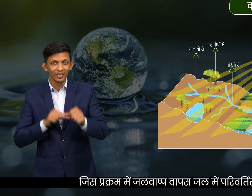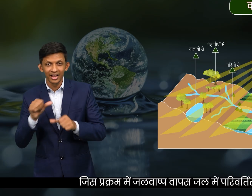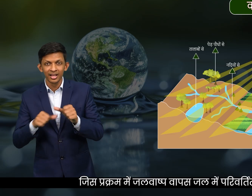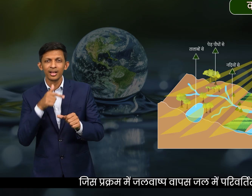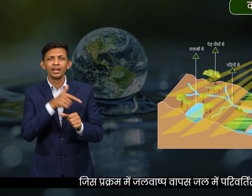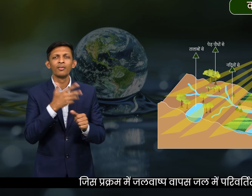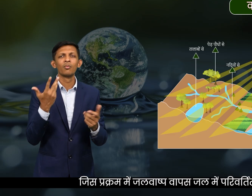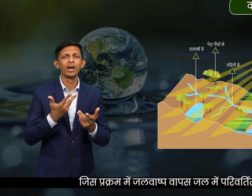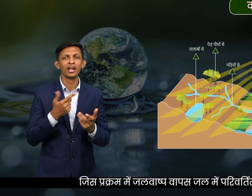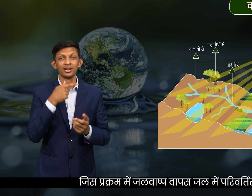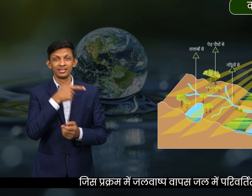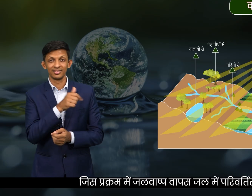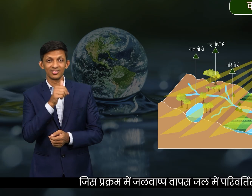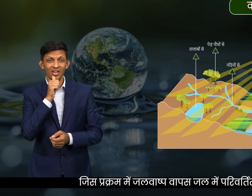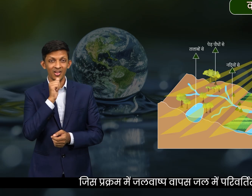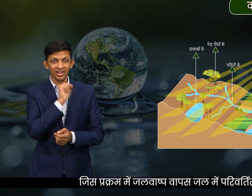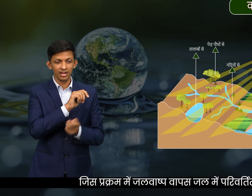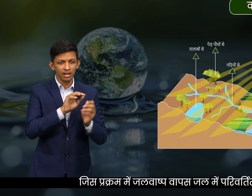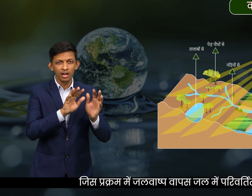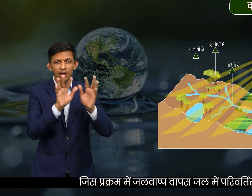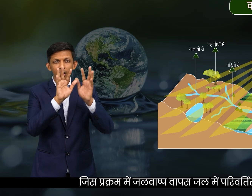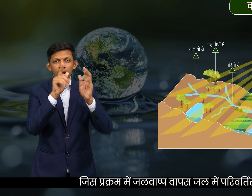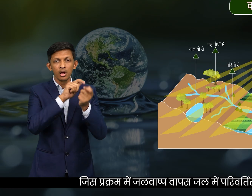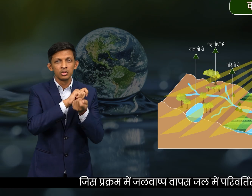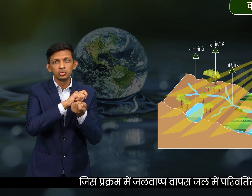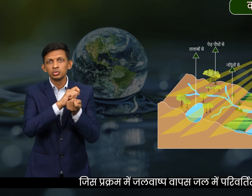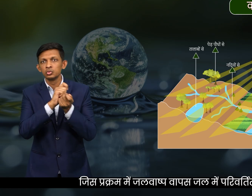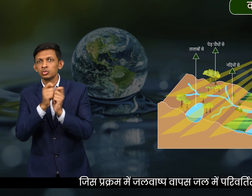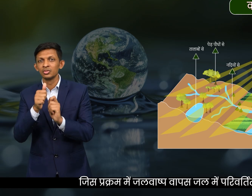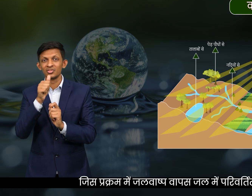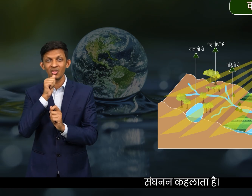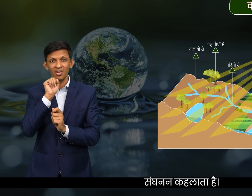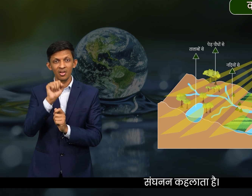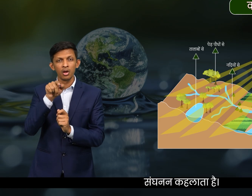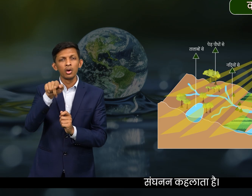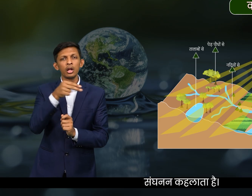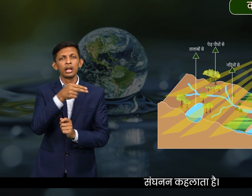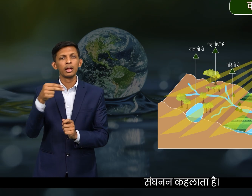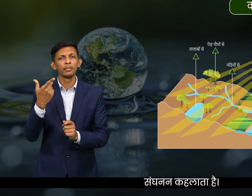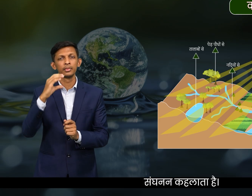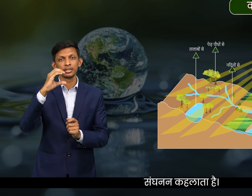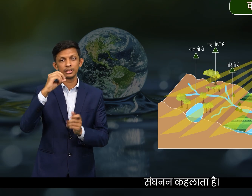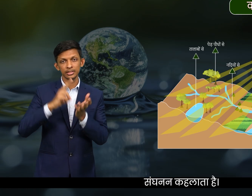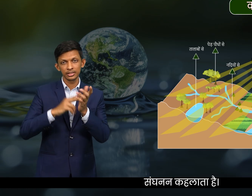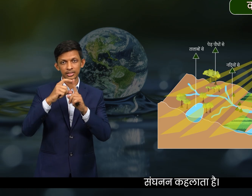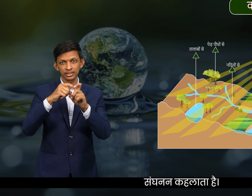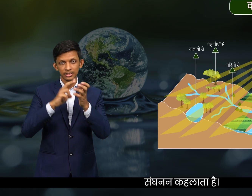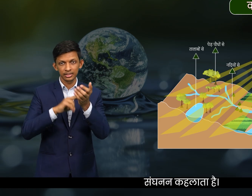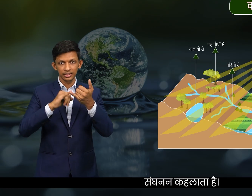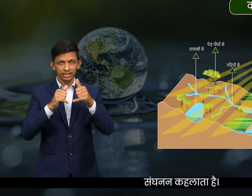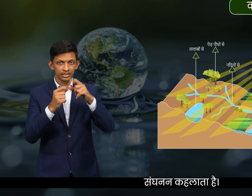जिस प्रक्रम में जल वाष्प वापस जल में परिवर्तित होती है, संघनन कहलाते हैं।